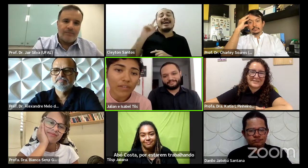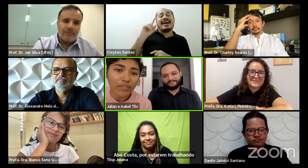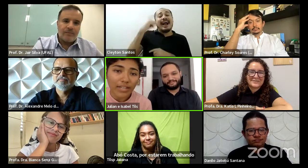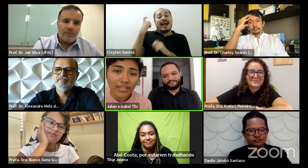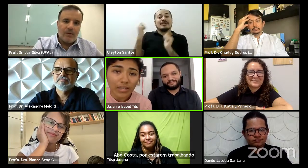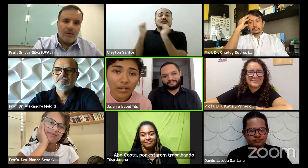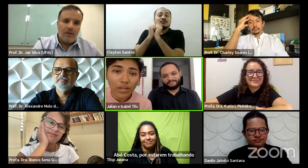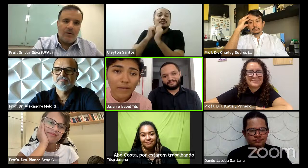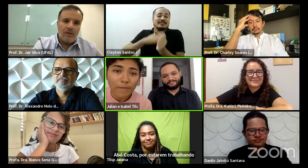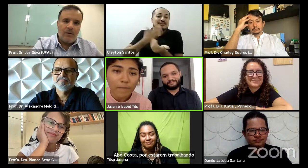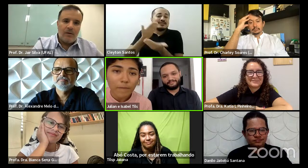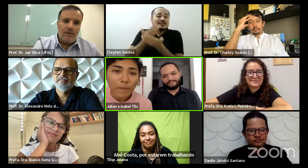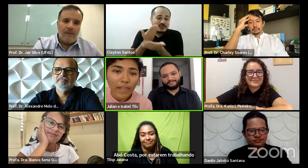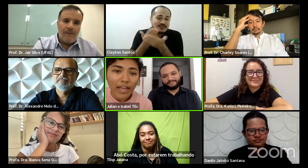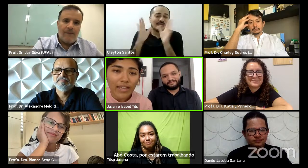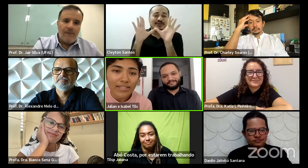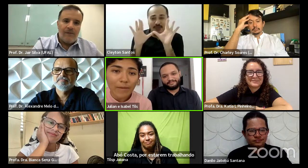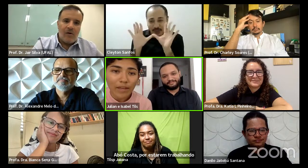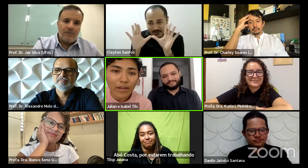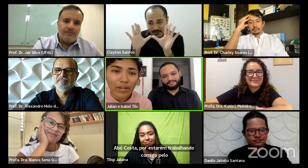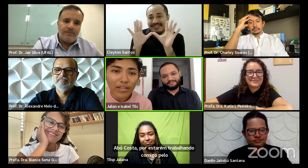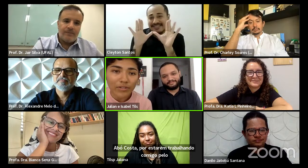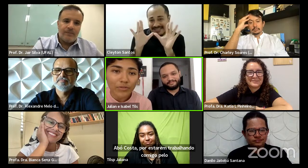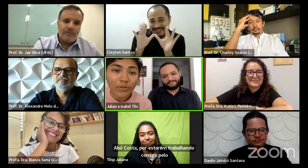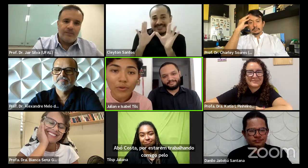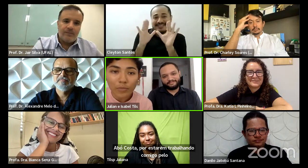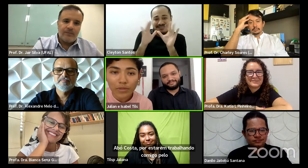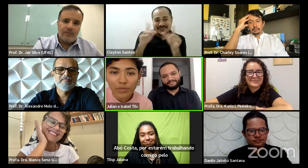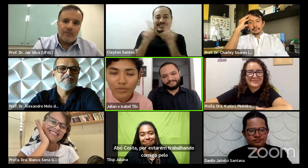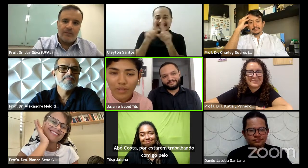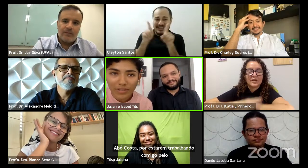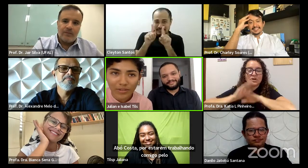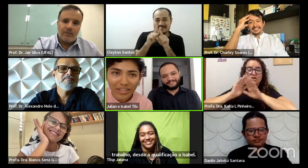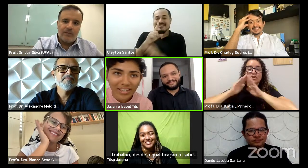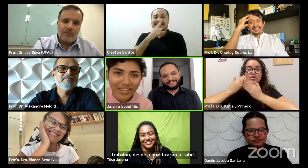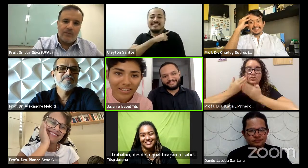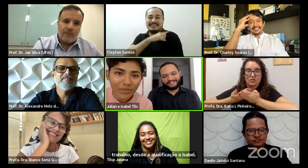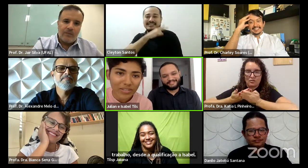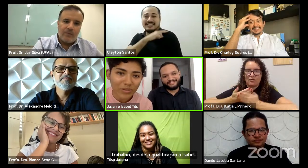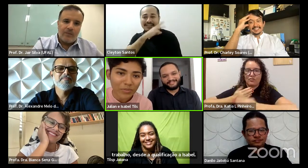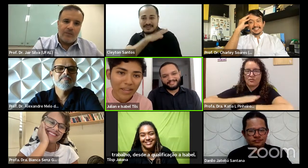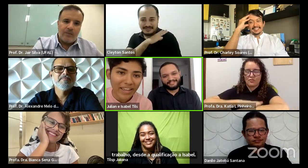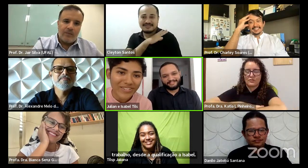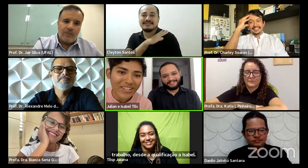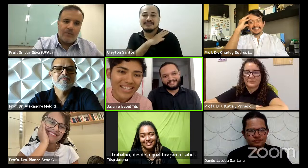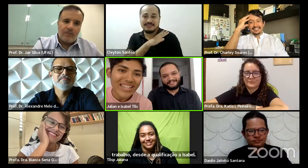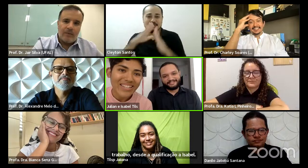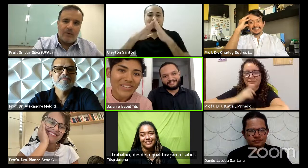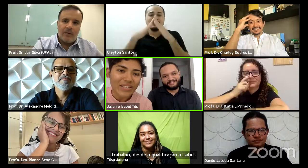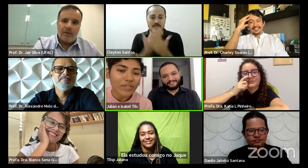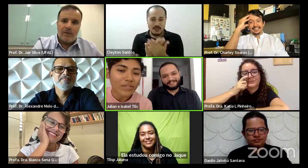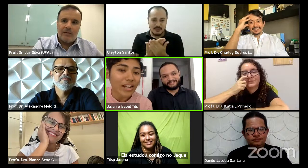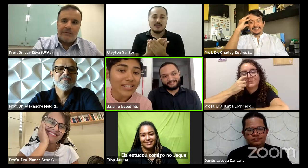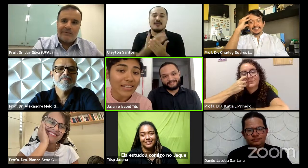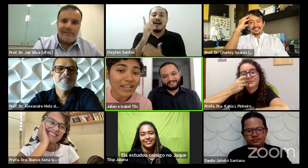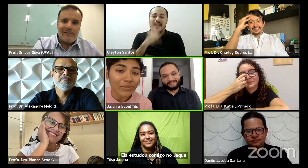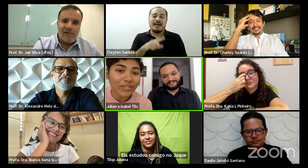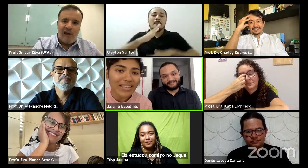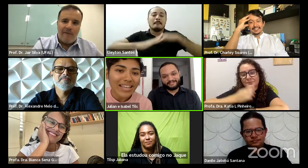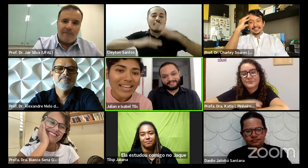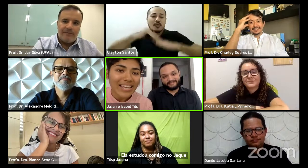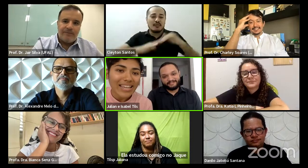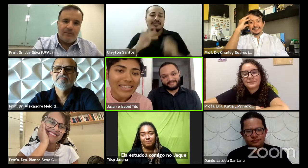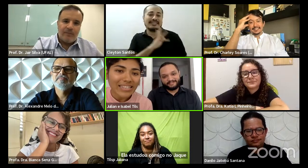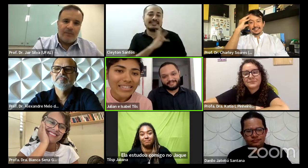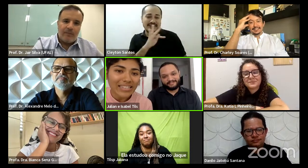desde a qualificação. A Isabel, ela estudou comigo no Joaquim Nogueira, né, no ensino médio, durante os